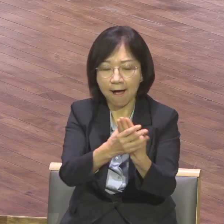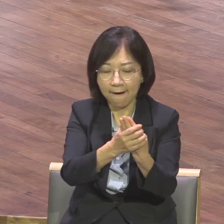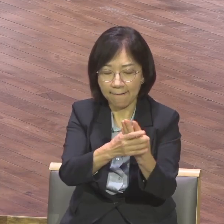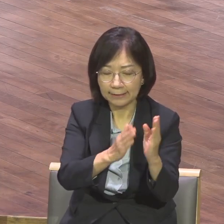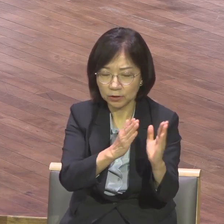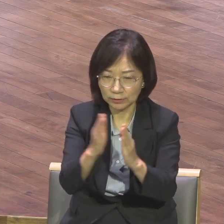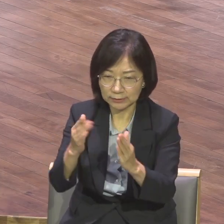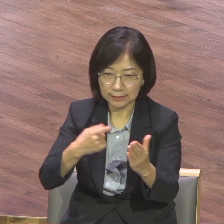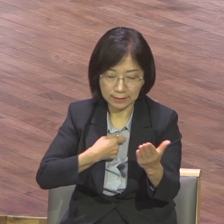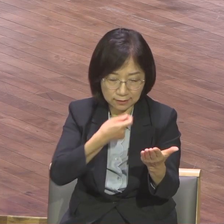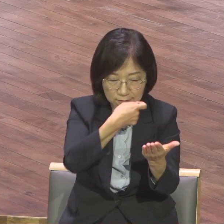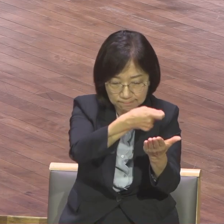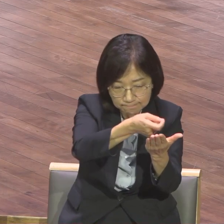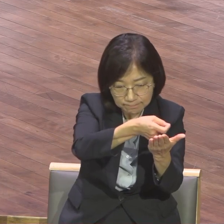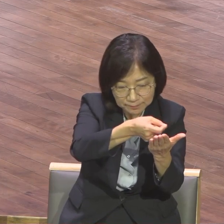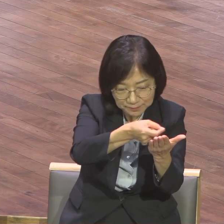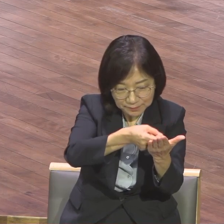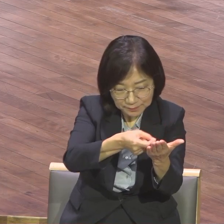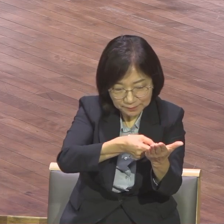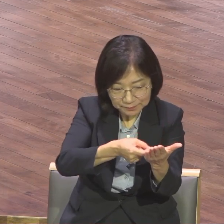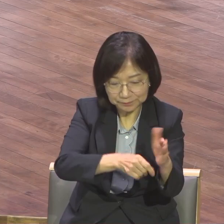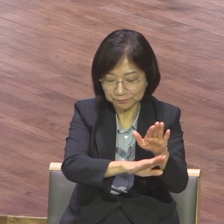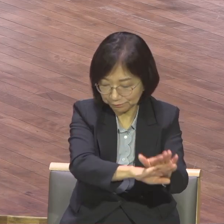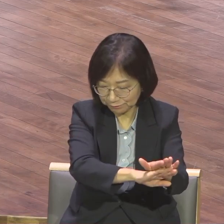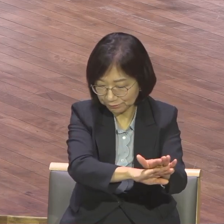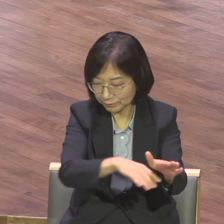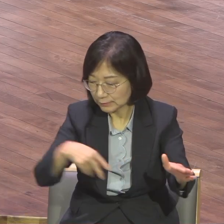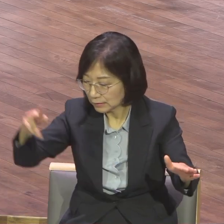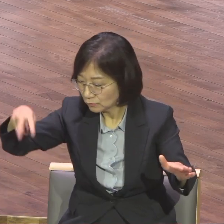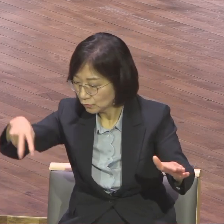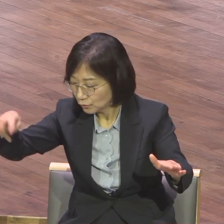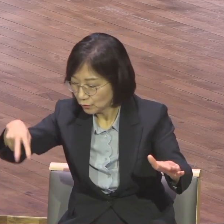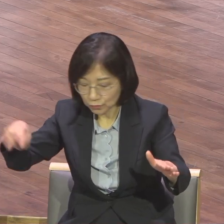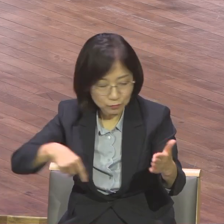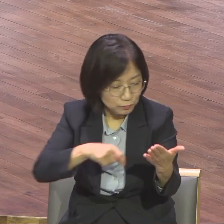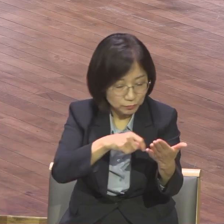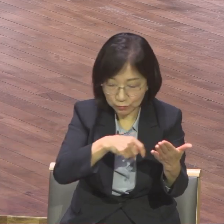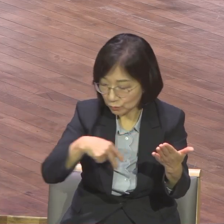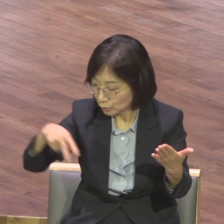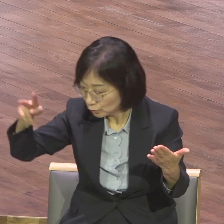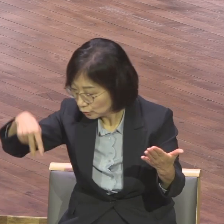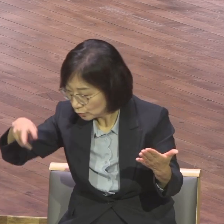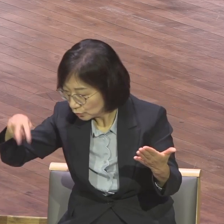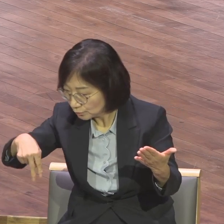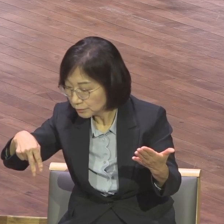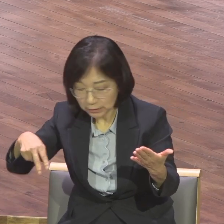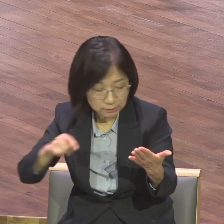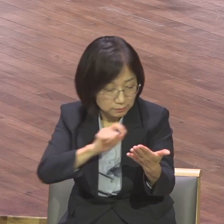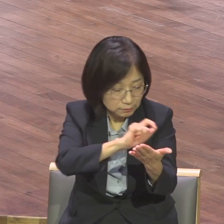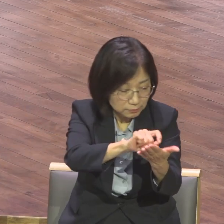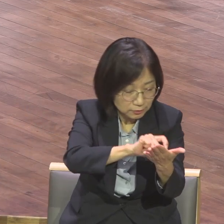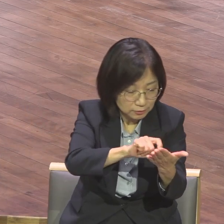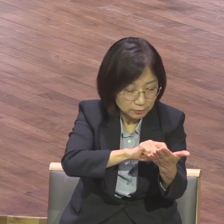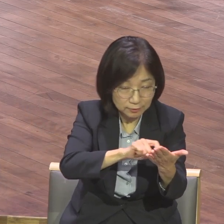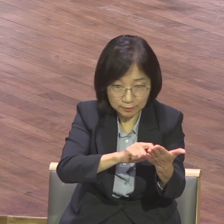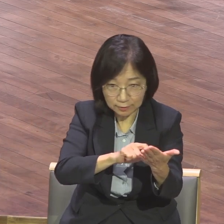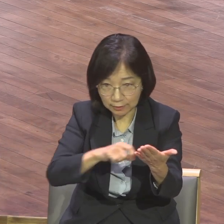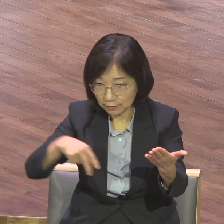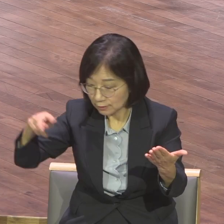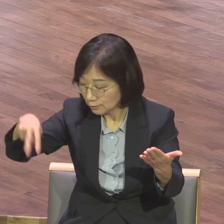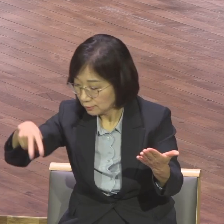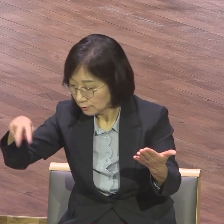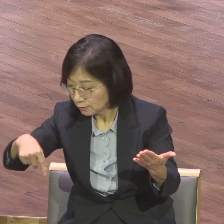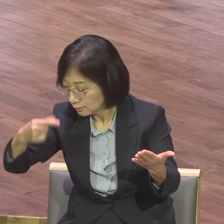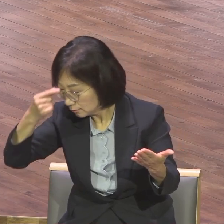딱 정리해서 내가 딱 기억 써가지고 딱 정리해버려. 노트 다 줬어요. 장로님들 다 받았죠. 노트고